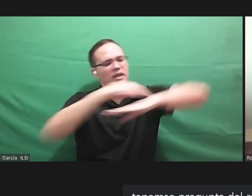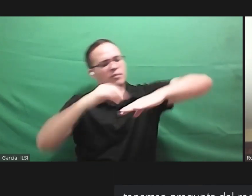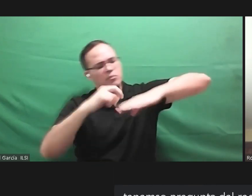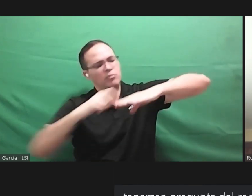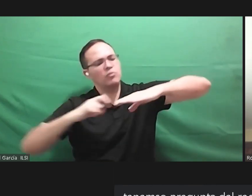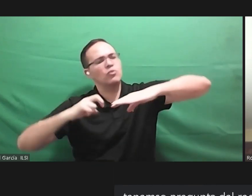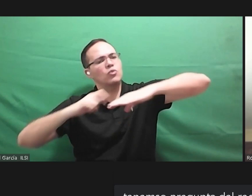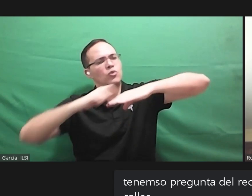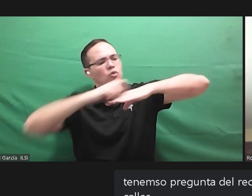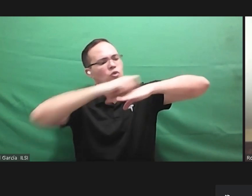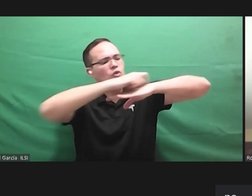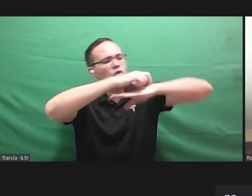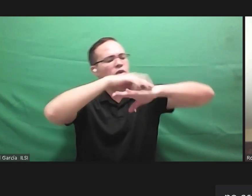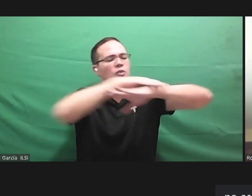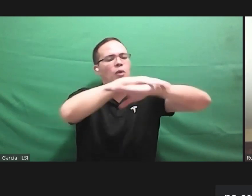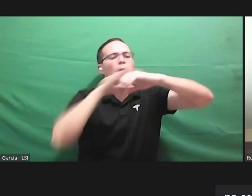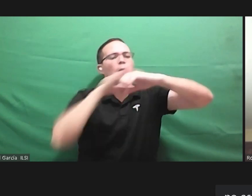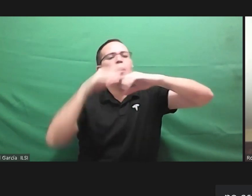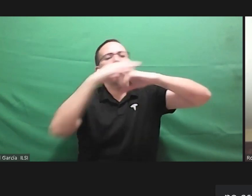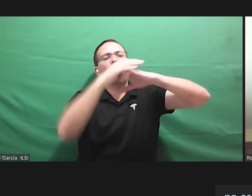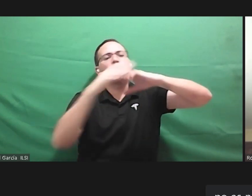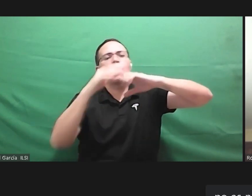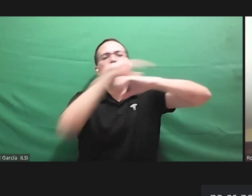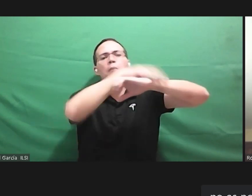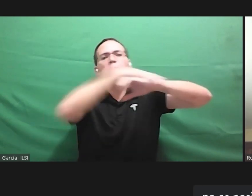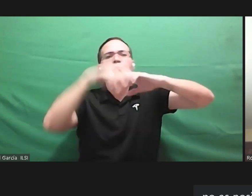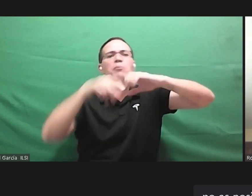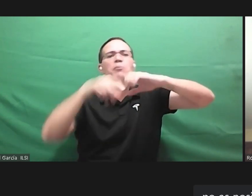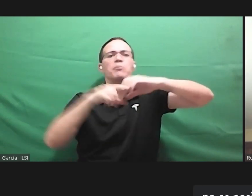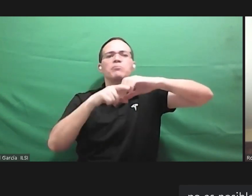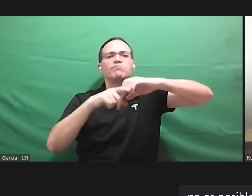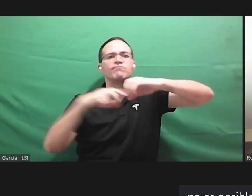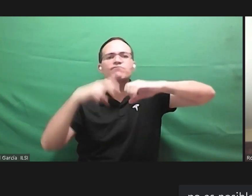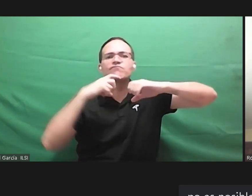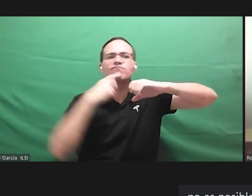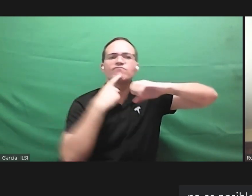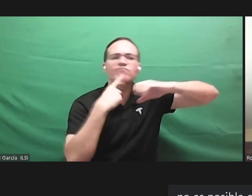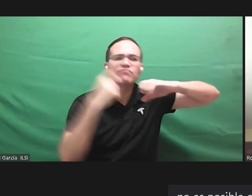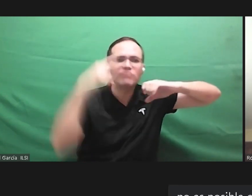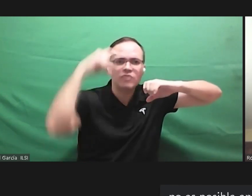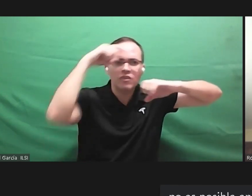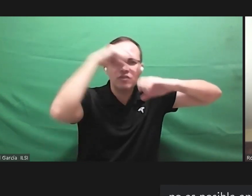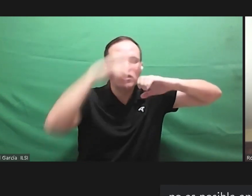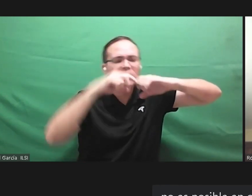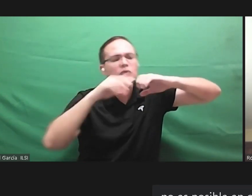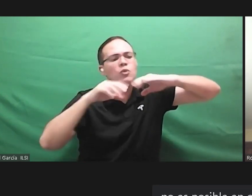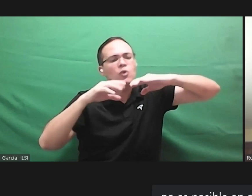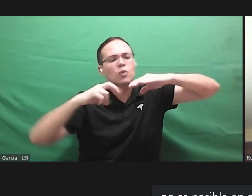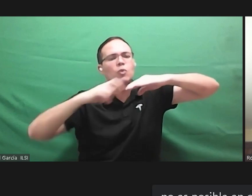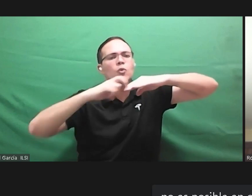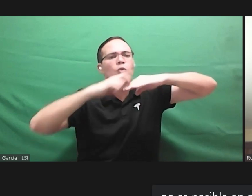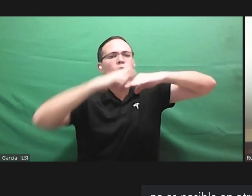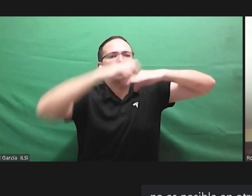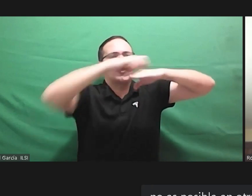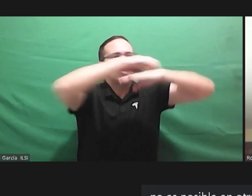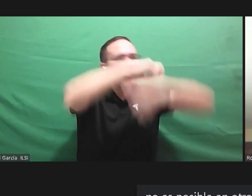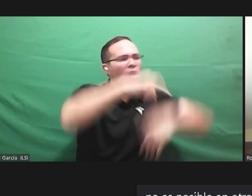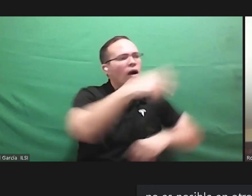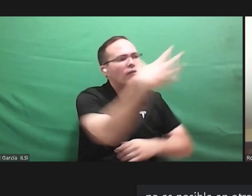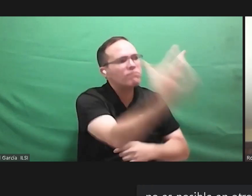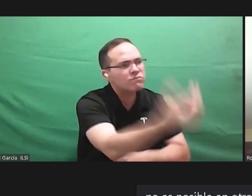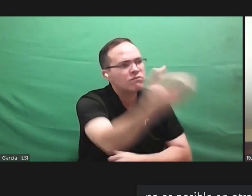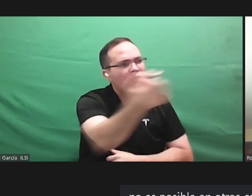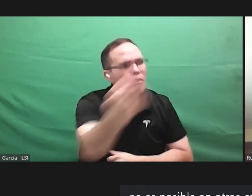muy posible en otros tipos de censos, especialmente de facto, porque es como un día solo y no sé si se consigue, porque el